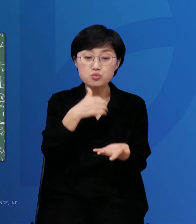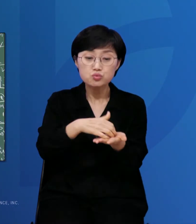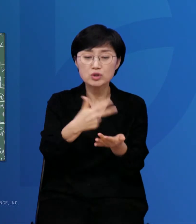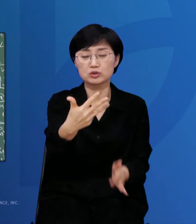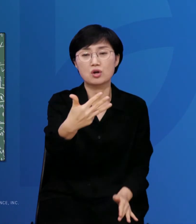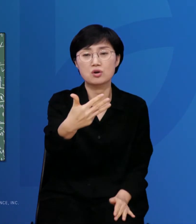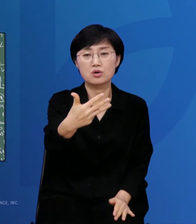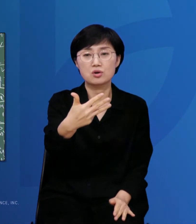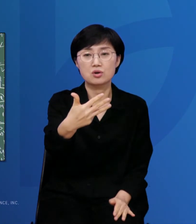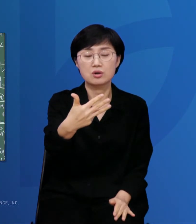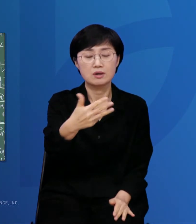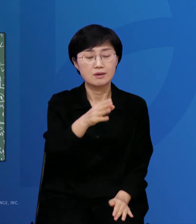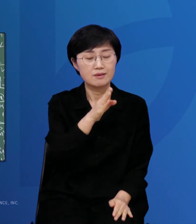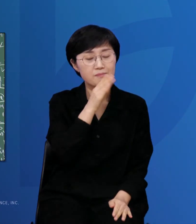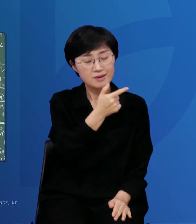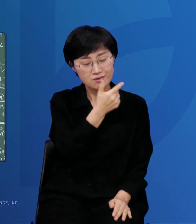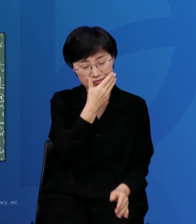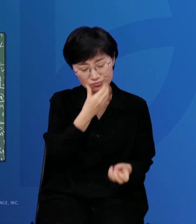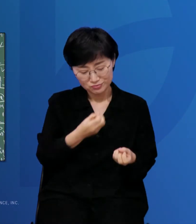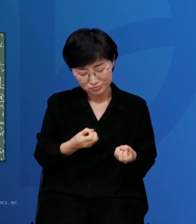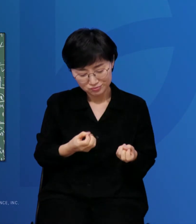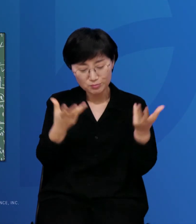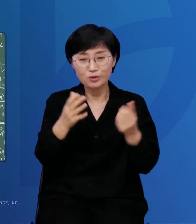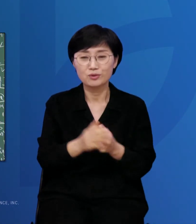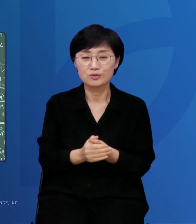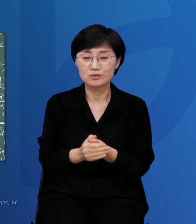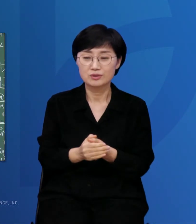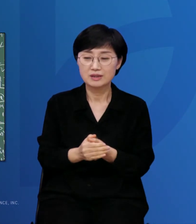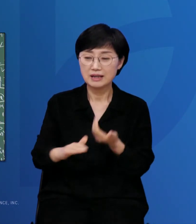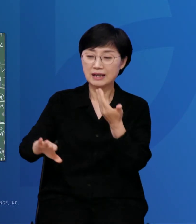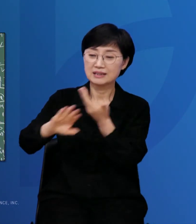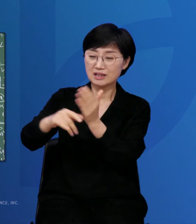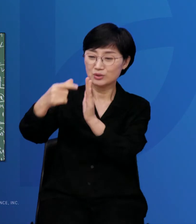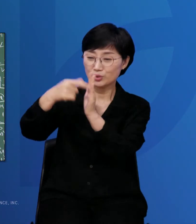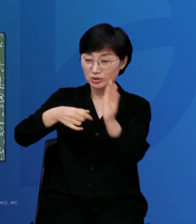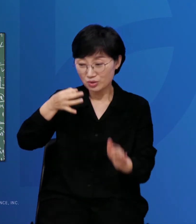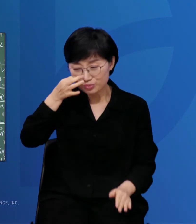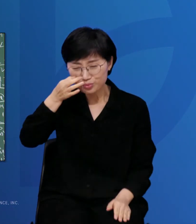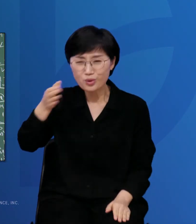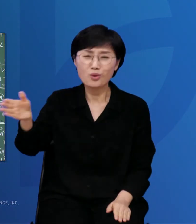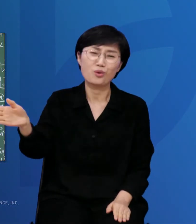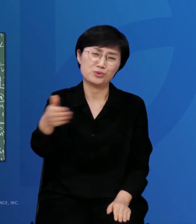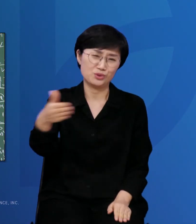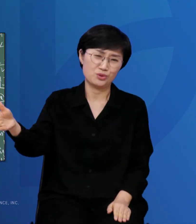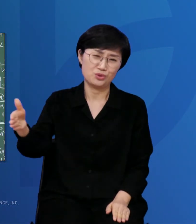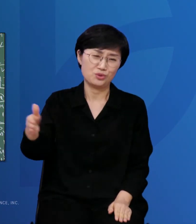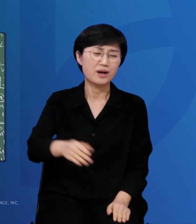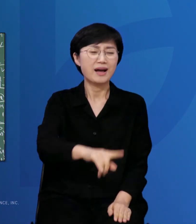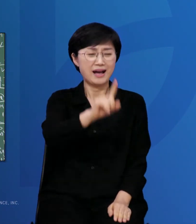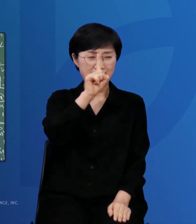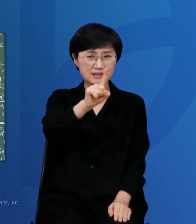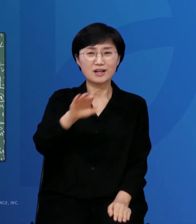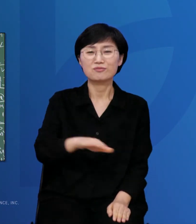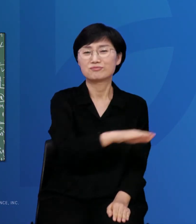这个海外呢也是不断的进来，所以我们现在同时用八种语言在这样的口译出去。 아, 얼마나 큰 조국인지 알아요. 어느 교단에 어느 교회에서도 못해요. 8개 언어로 지금 통역해요.